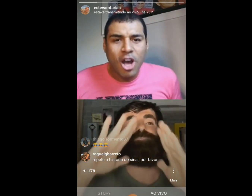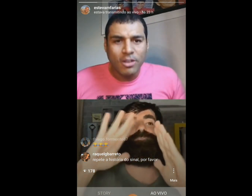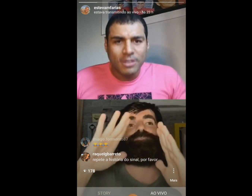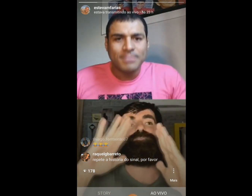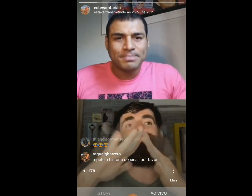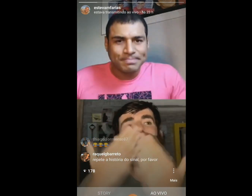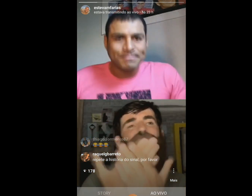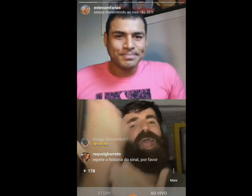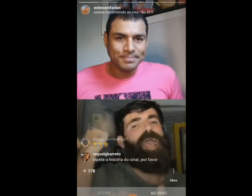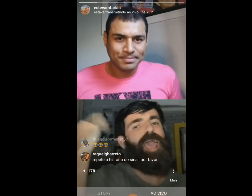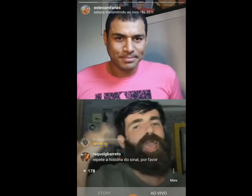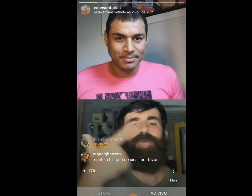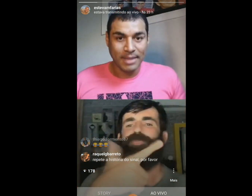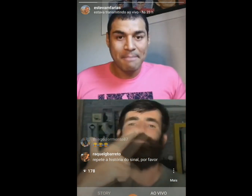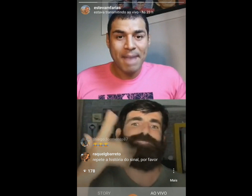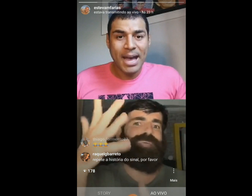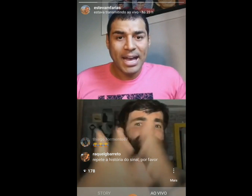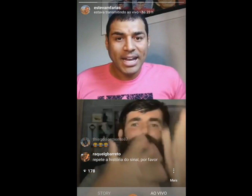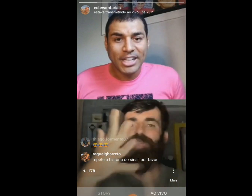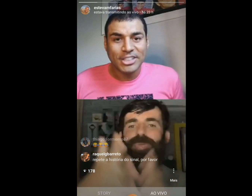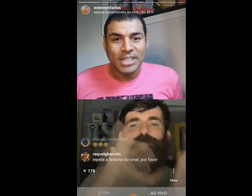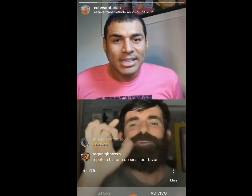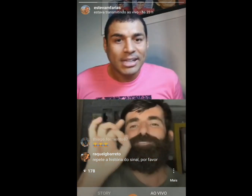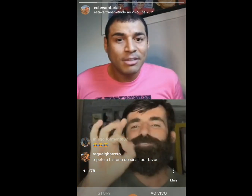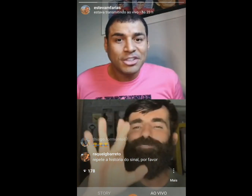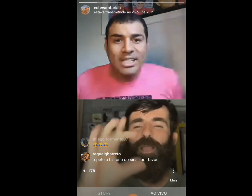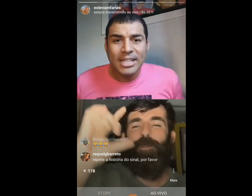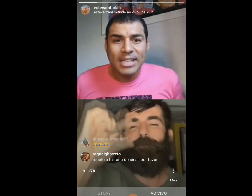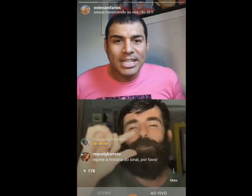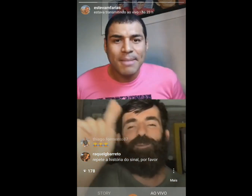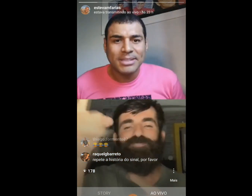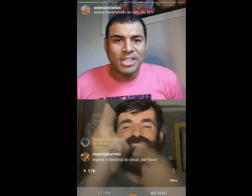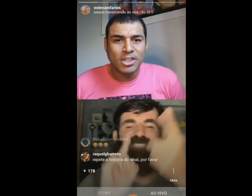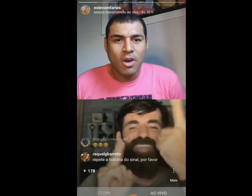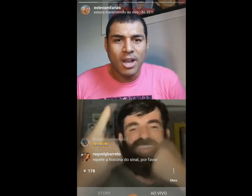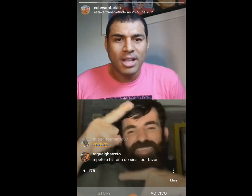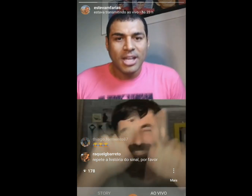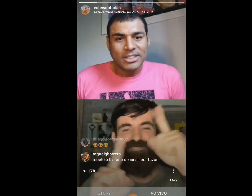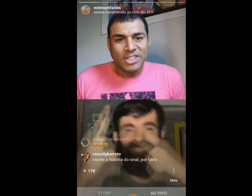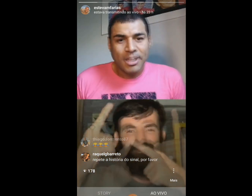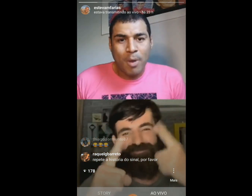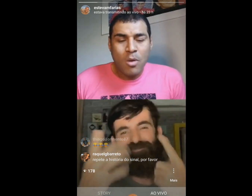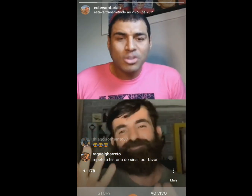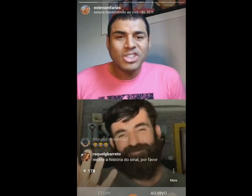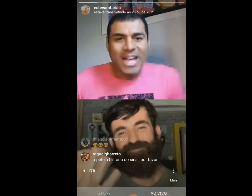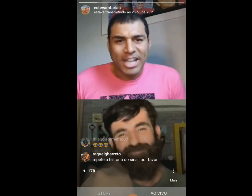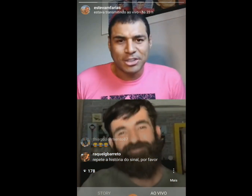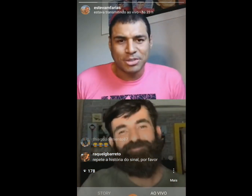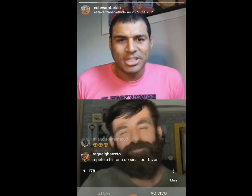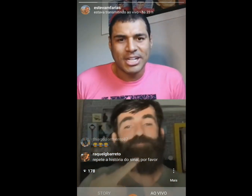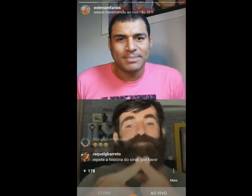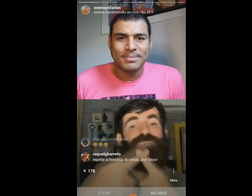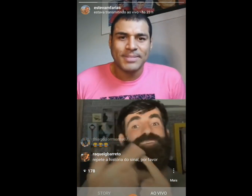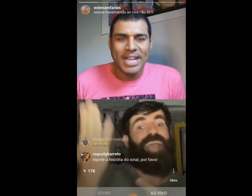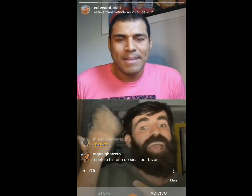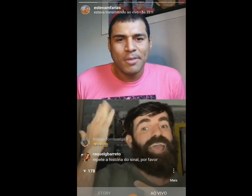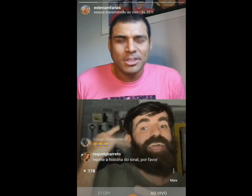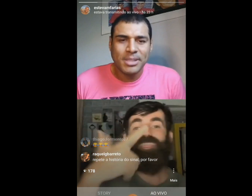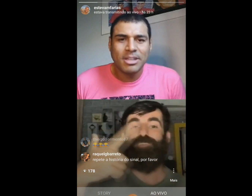na minha escola não tinha Libras, né? Só tinha um pouquinho de gestos que a gente utilizava para se comunicar. Porque antigamente não tinha